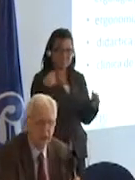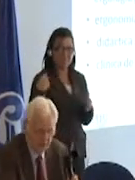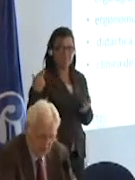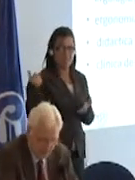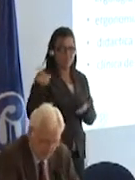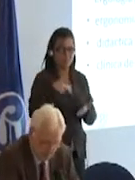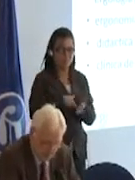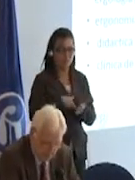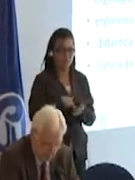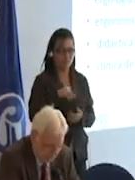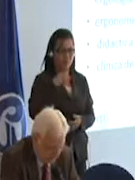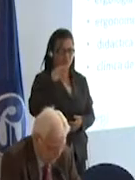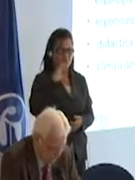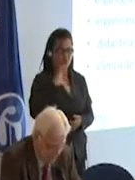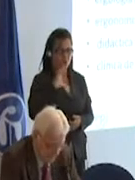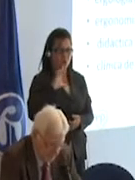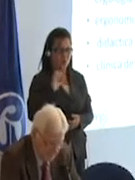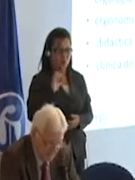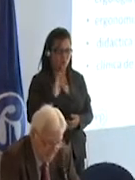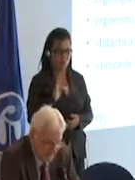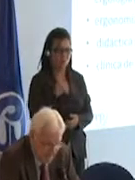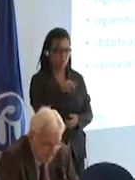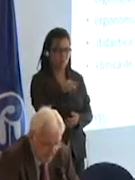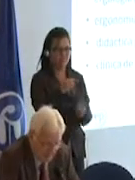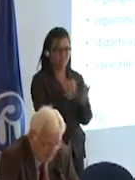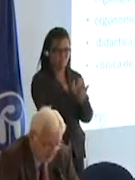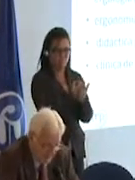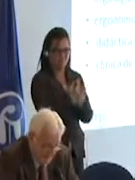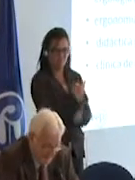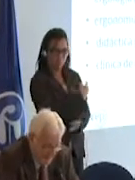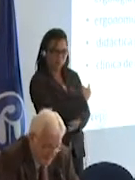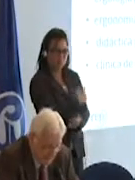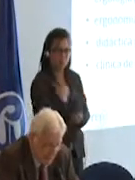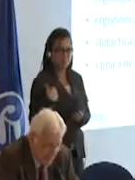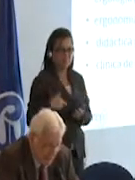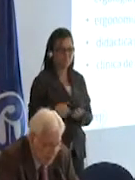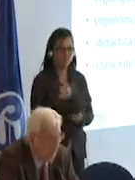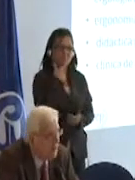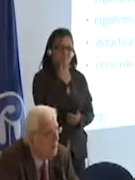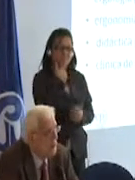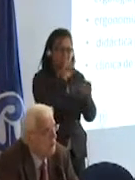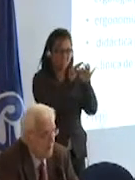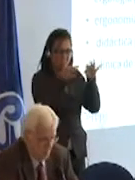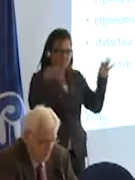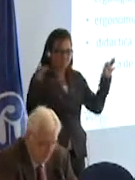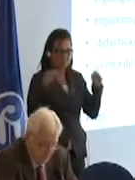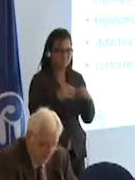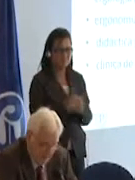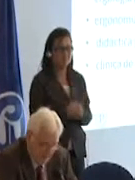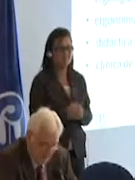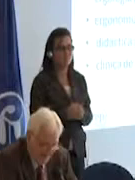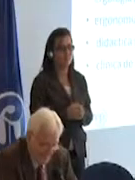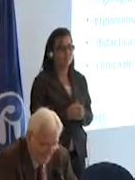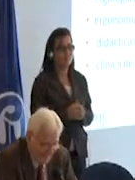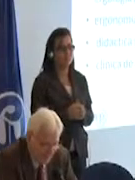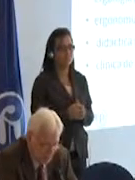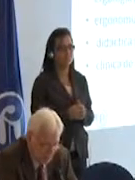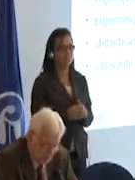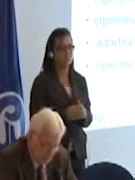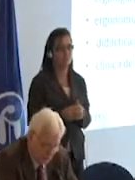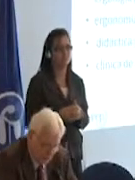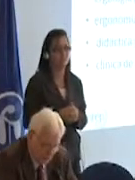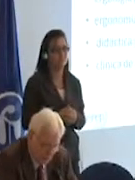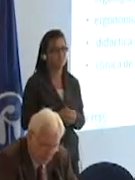Clos, que está citada en la diapositiva. Dice: se encuentra en el trabajo una